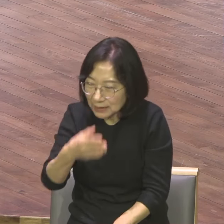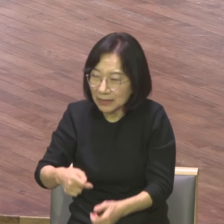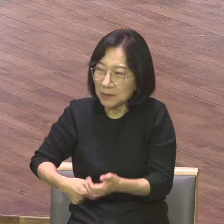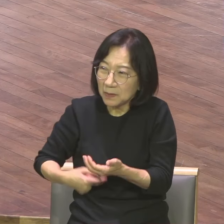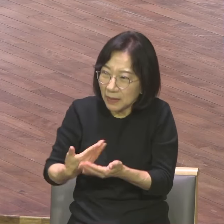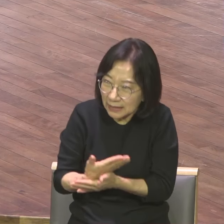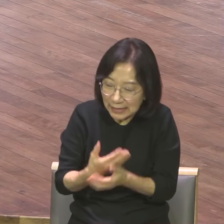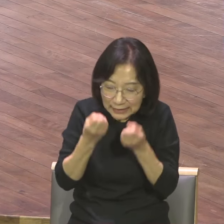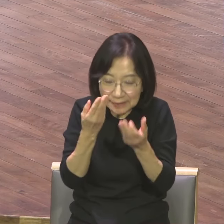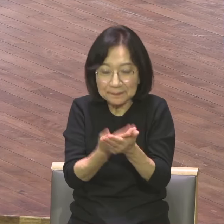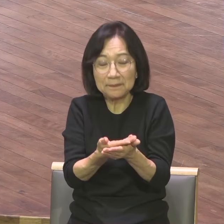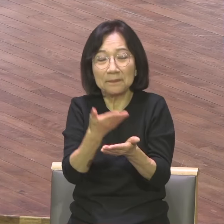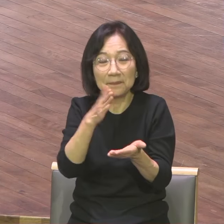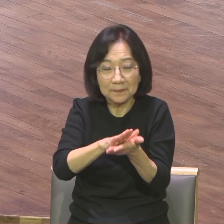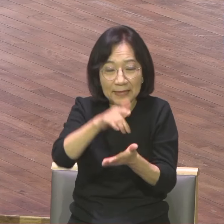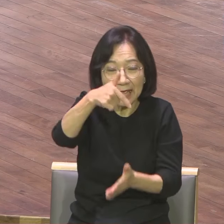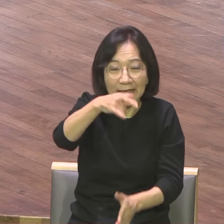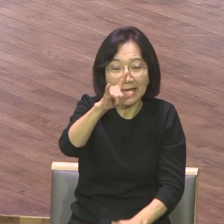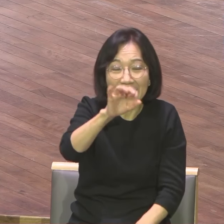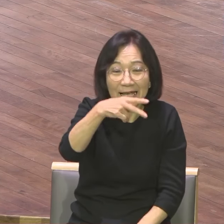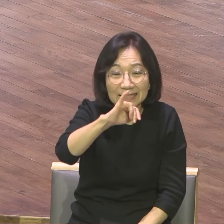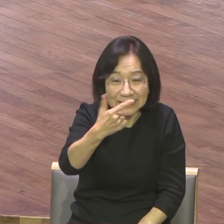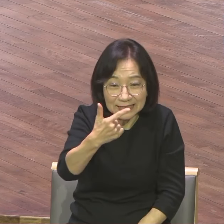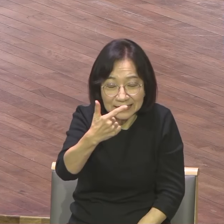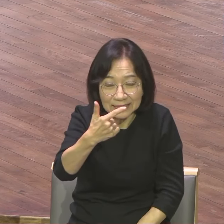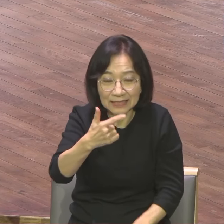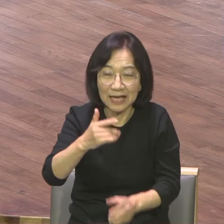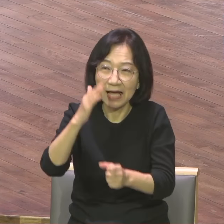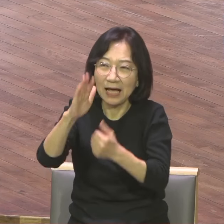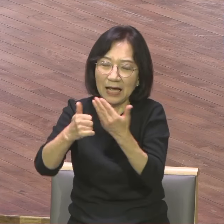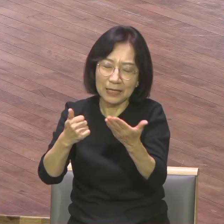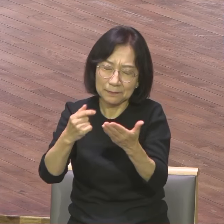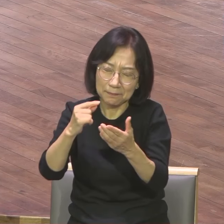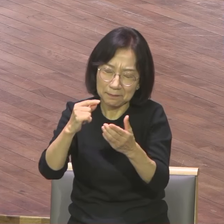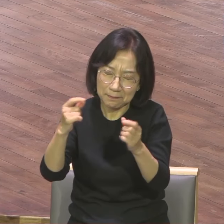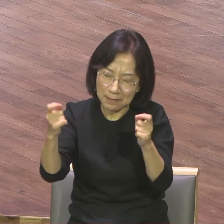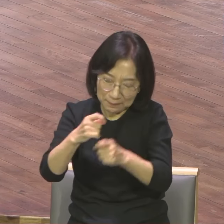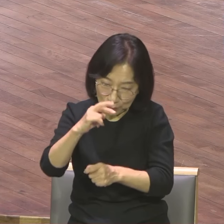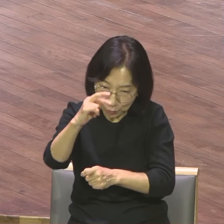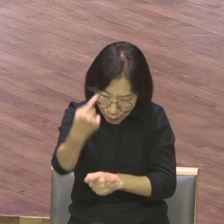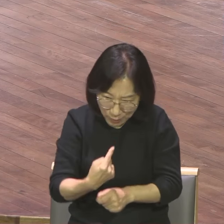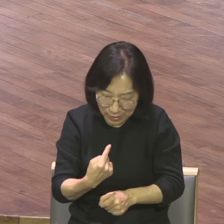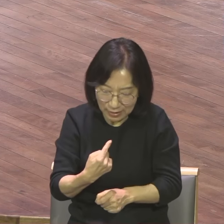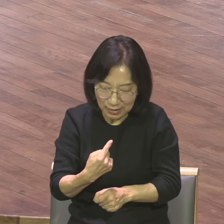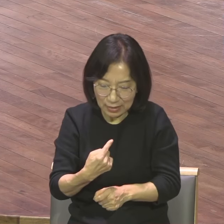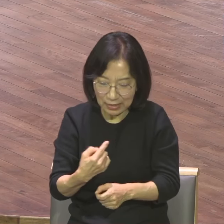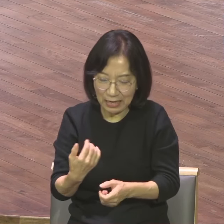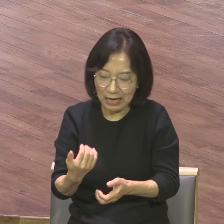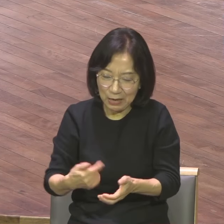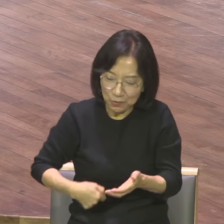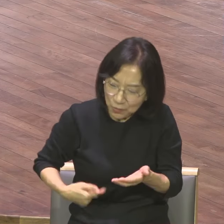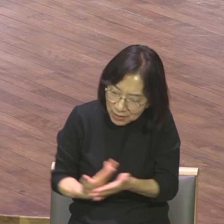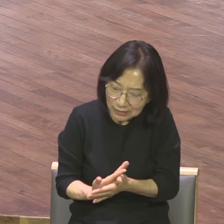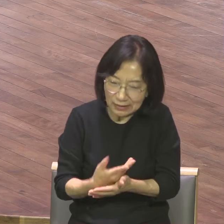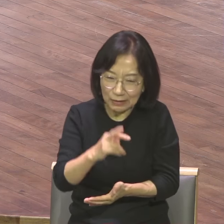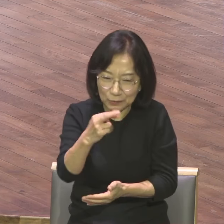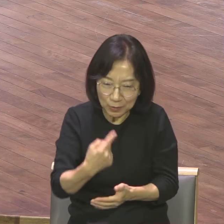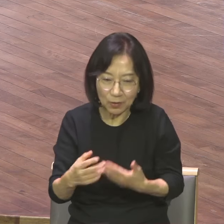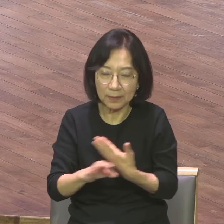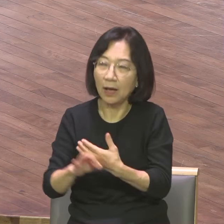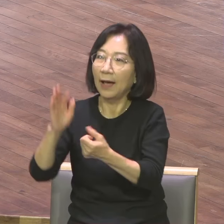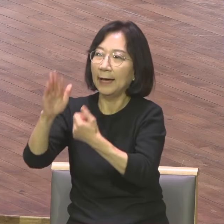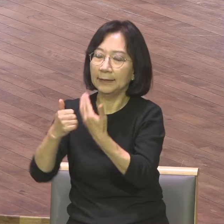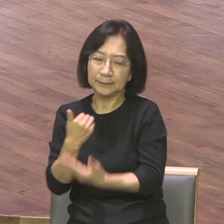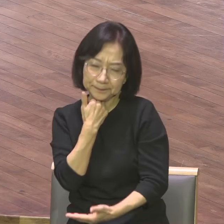갱신을 하게 되면, 하나님께 돌아오면, 결단하면 하나님이